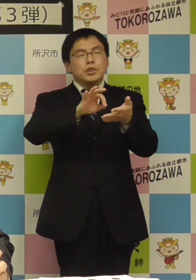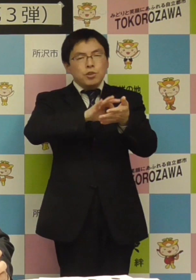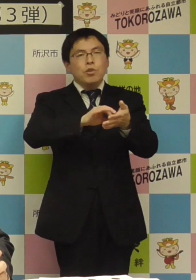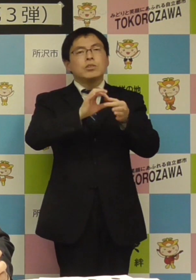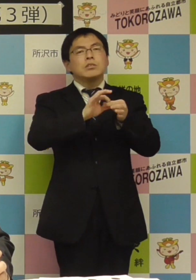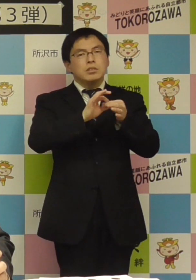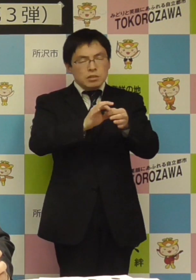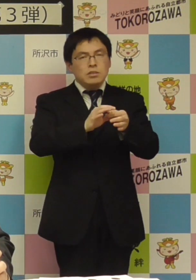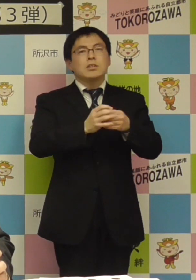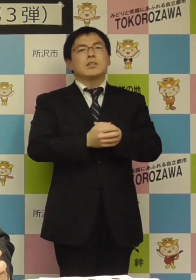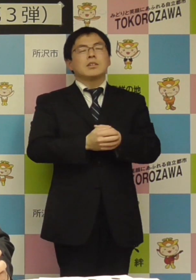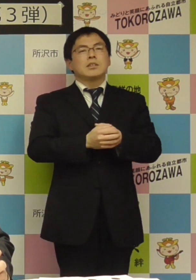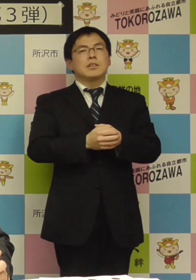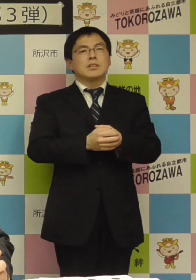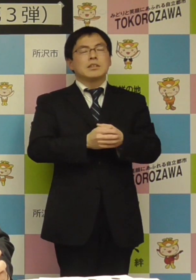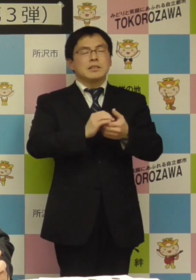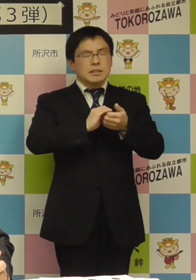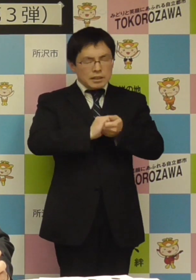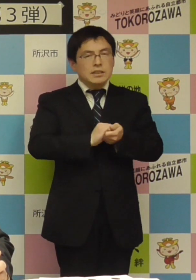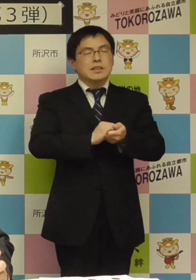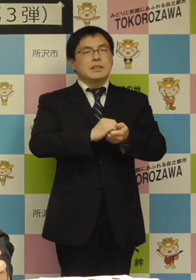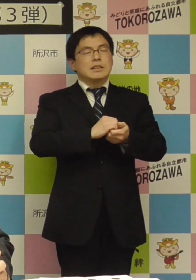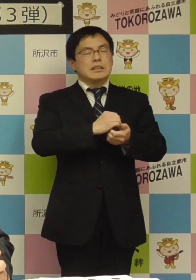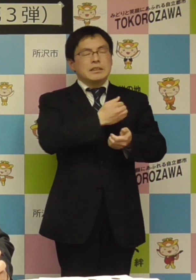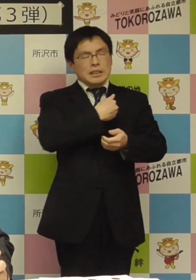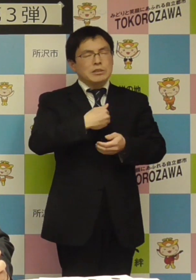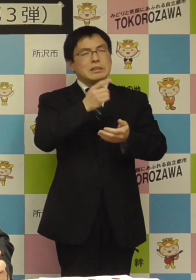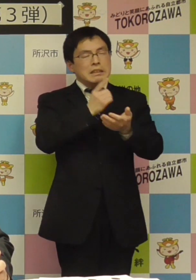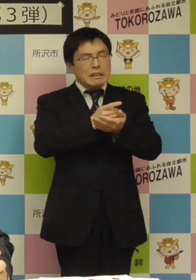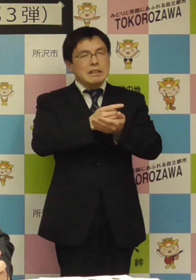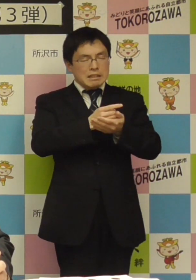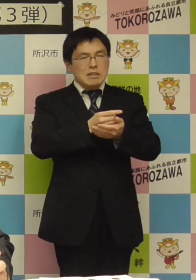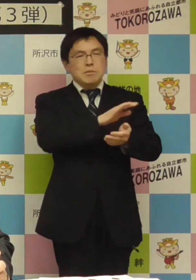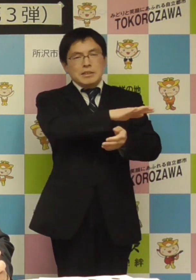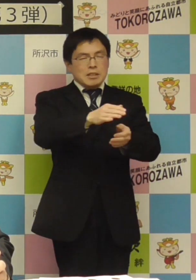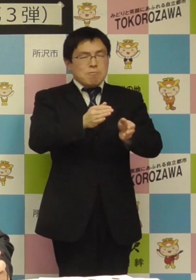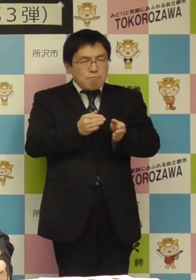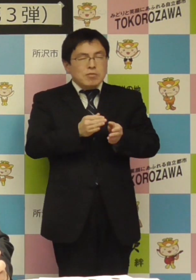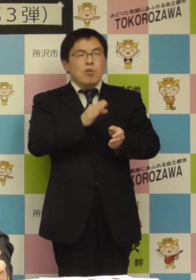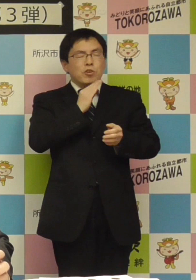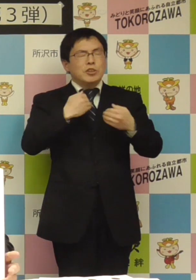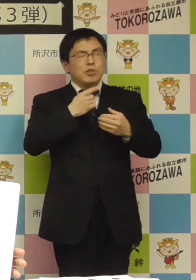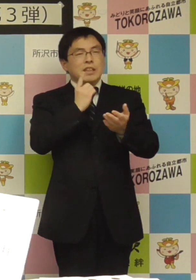対しても、ぜひ可能な限りの自粛をお願いいたします。